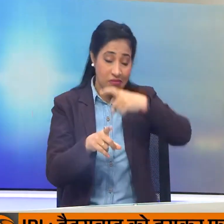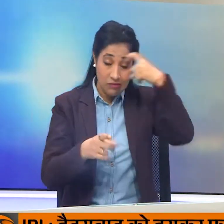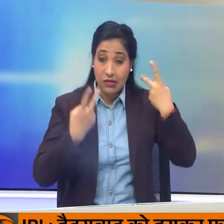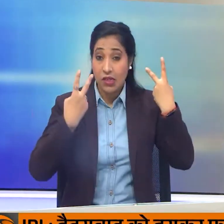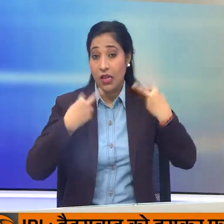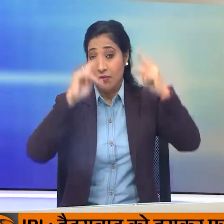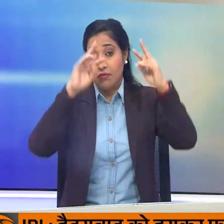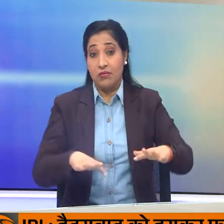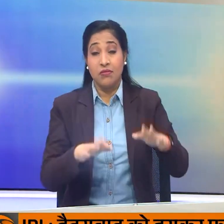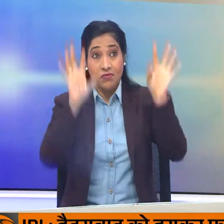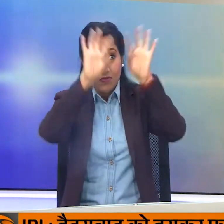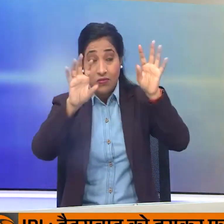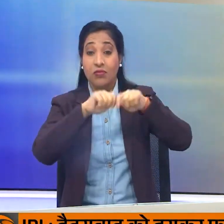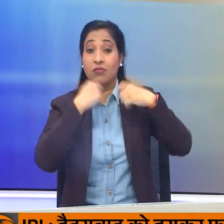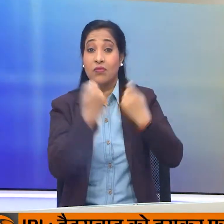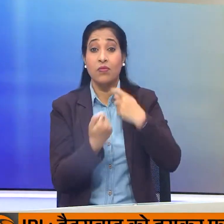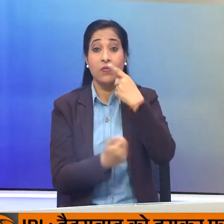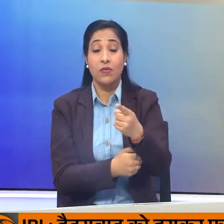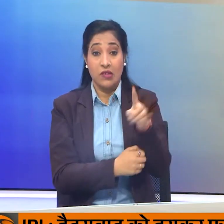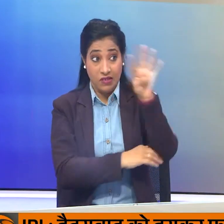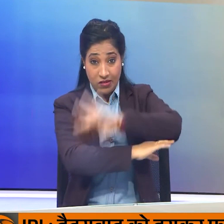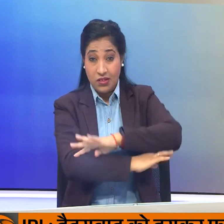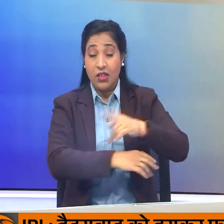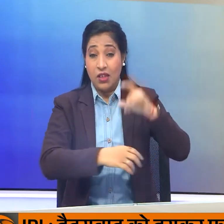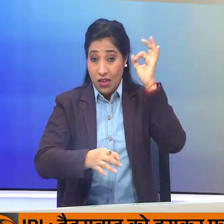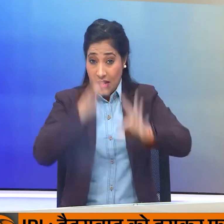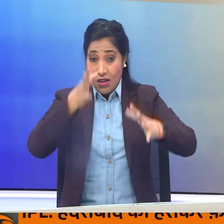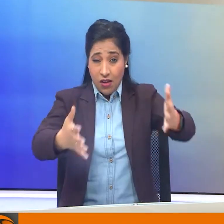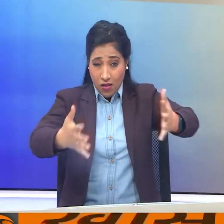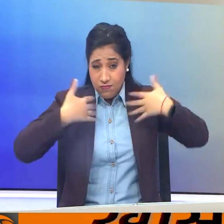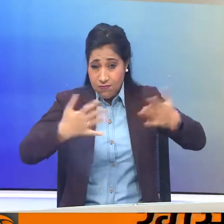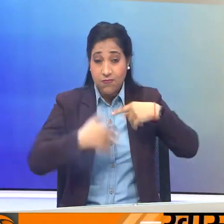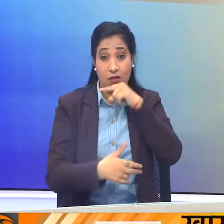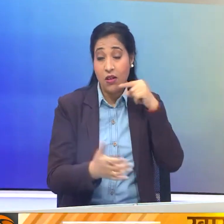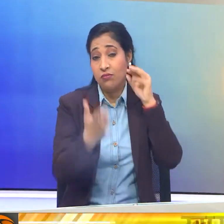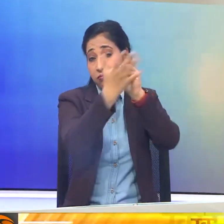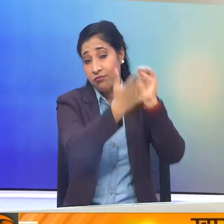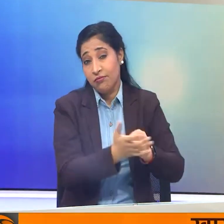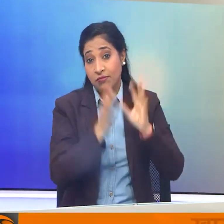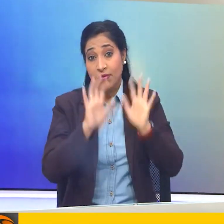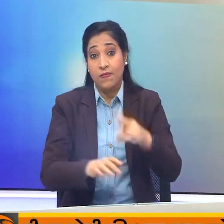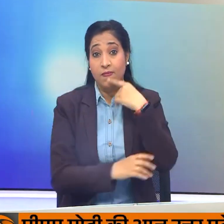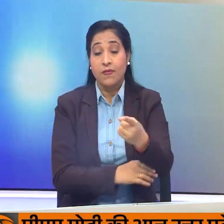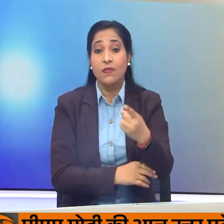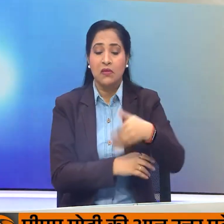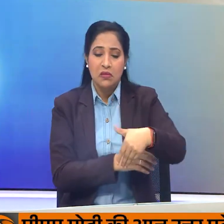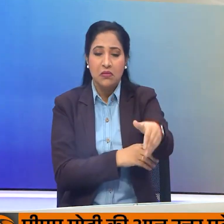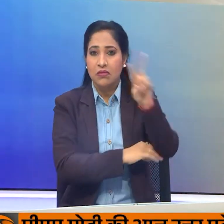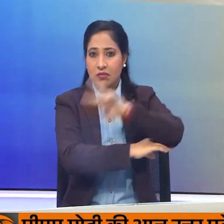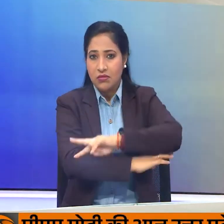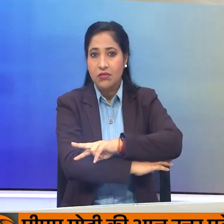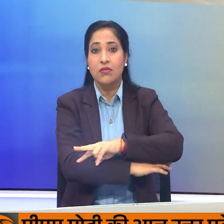है। मौसम विभाग ने अगले 4 दिनों के लिए लू का रेड अलर्ट जारी किया है। वहीं मौसम विभाग के अनुसार अगले 2 दिनों के